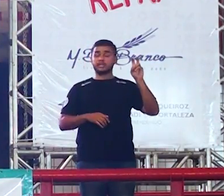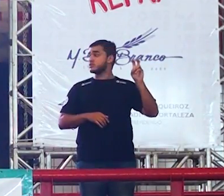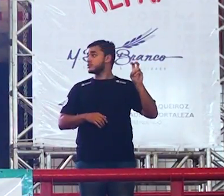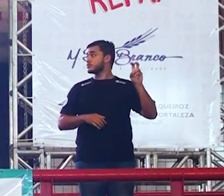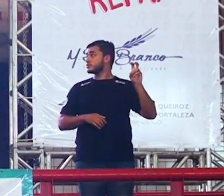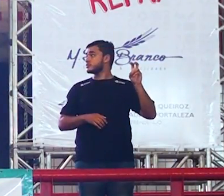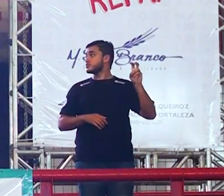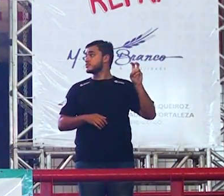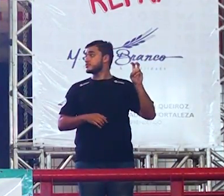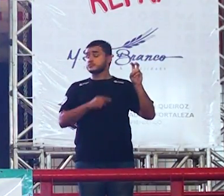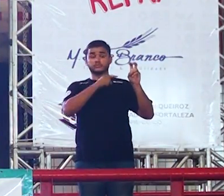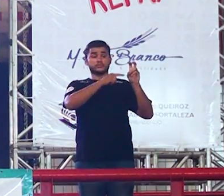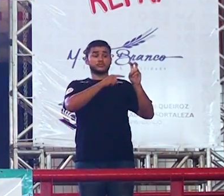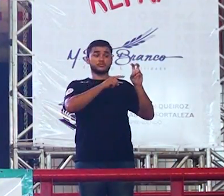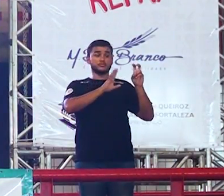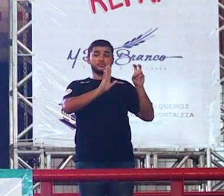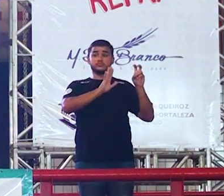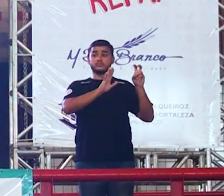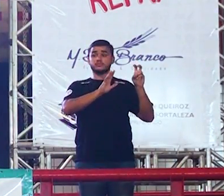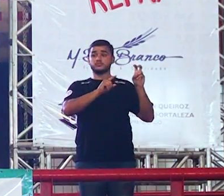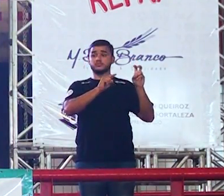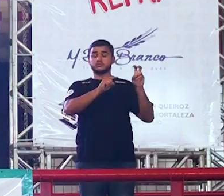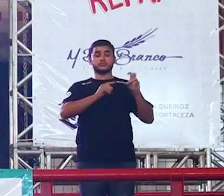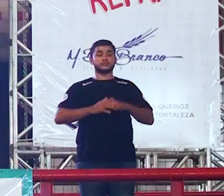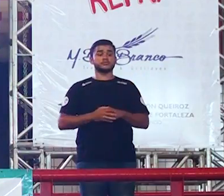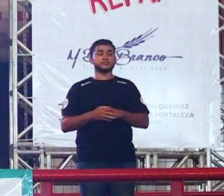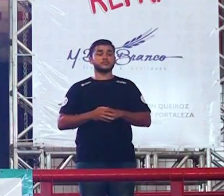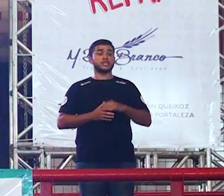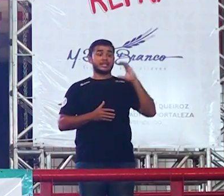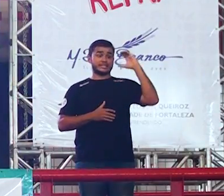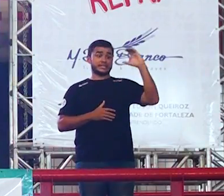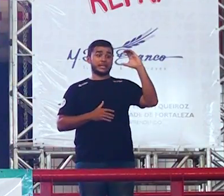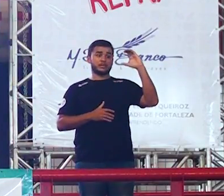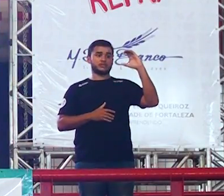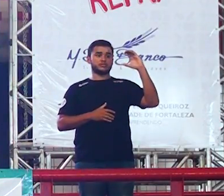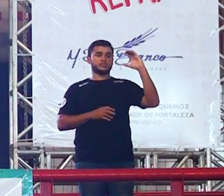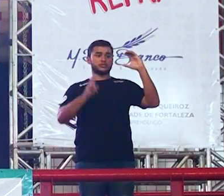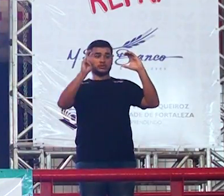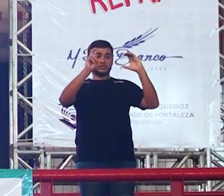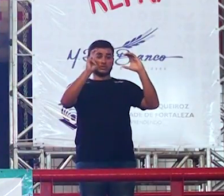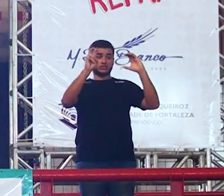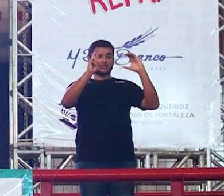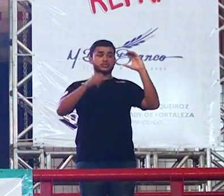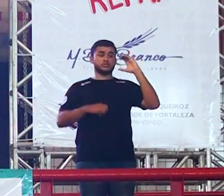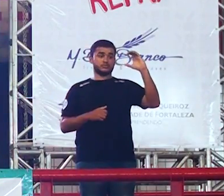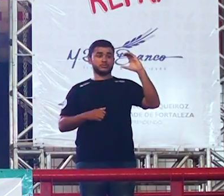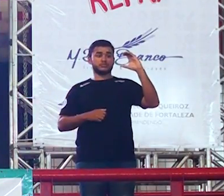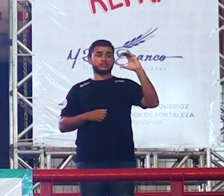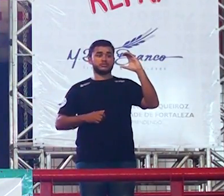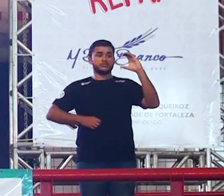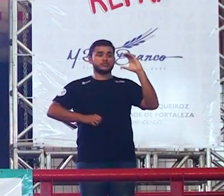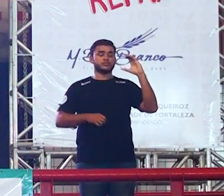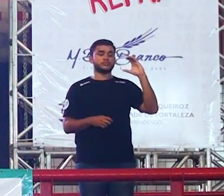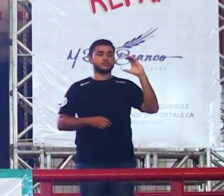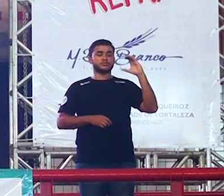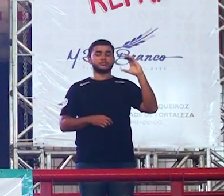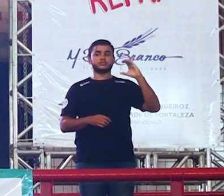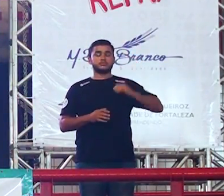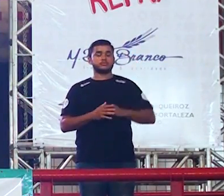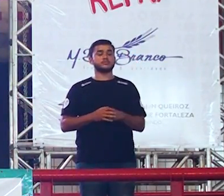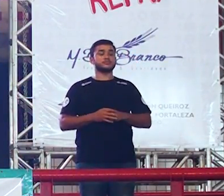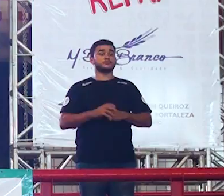casa, gente. Tá certo? É o líquido produzido pela próstata, tá certo? Porque a próstata é um